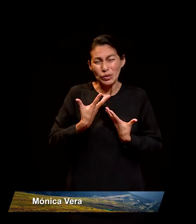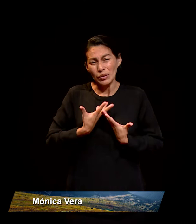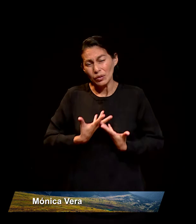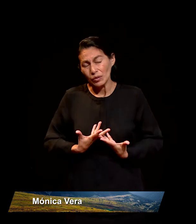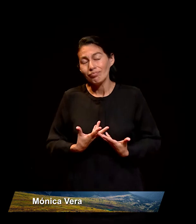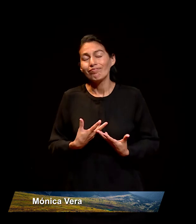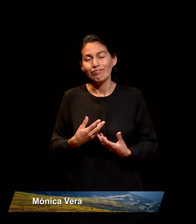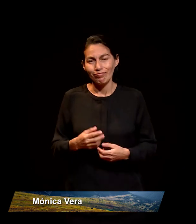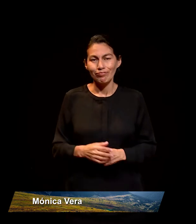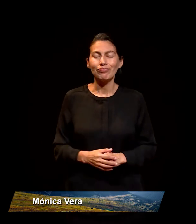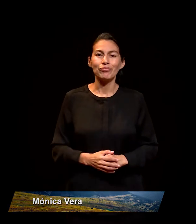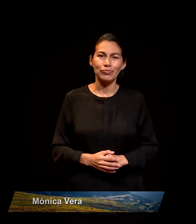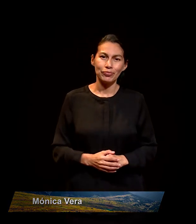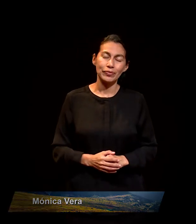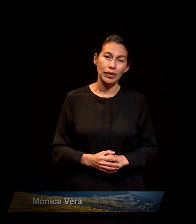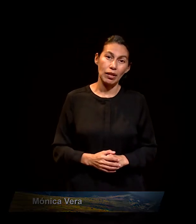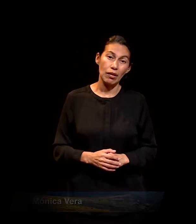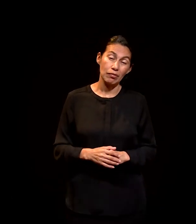tememos